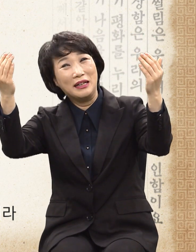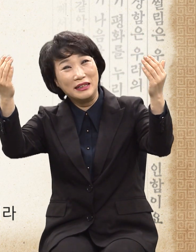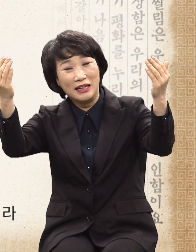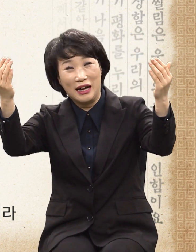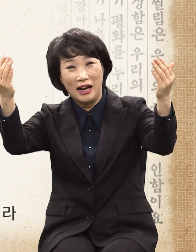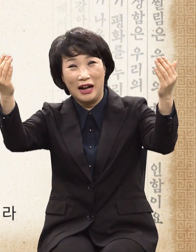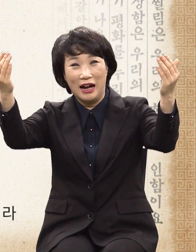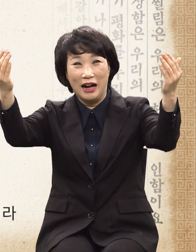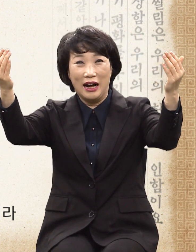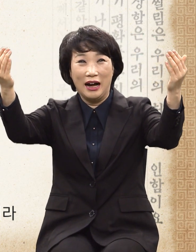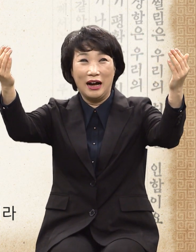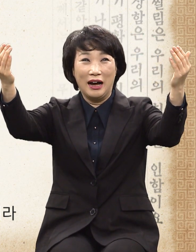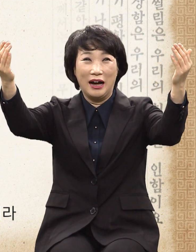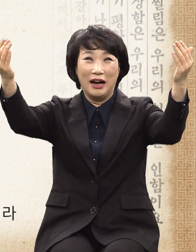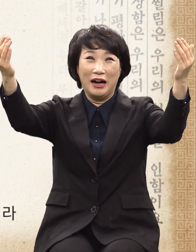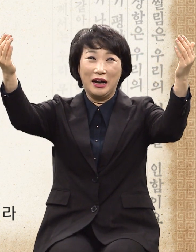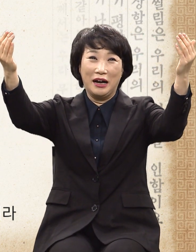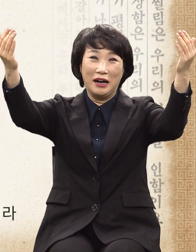바칩니다.